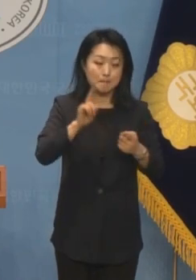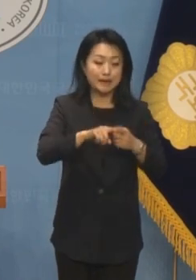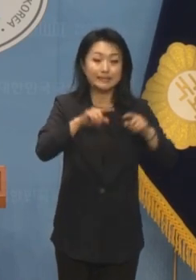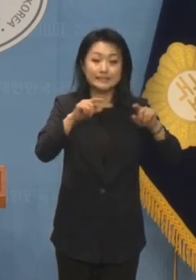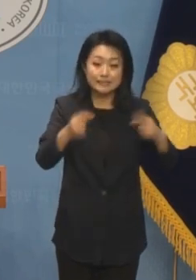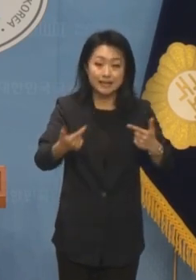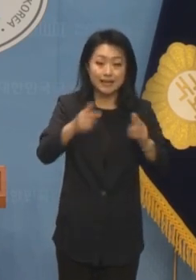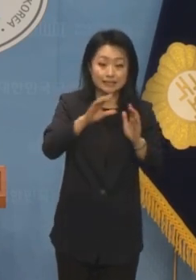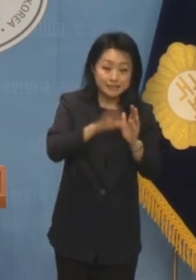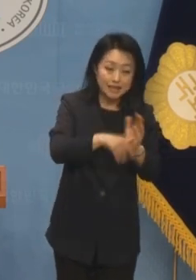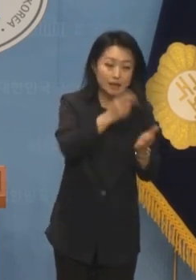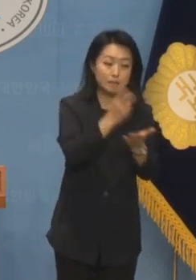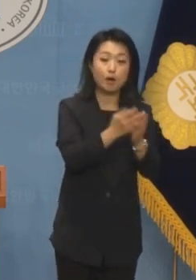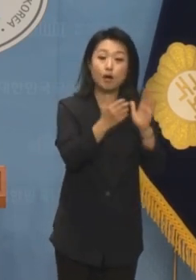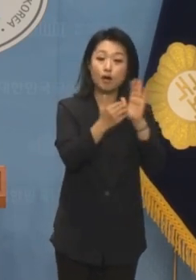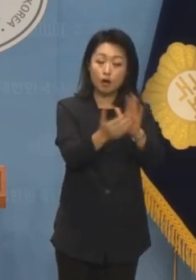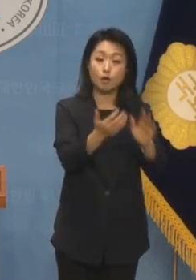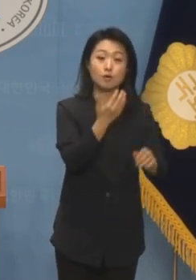할 거부권을